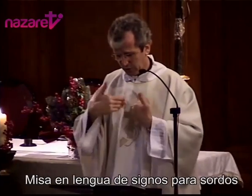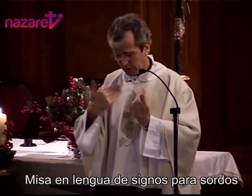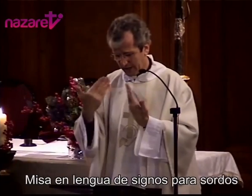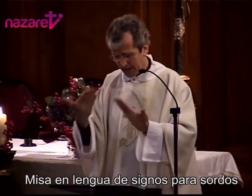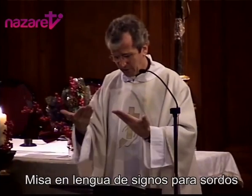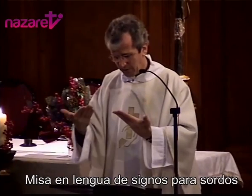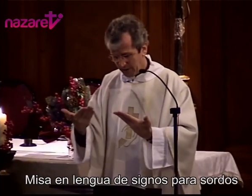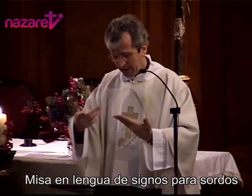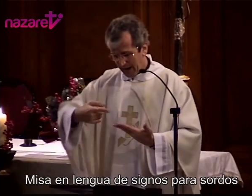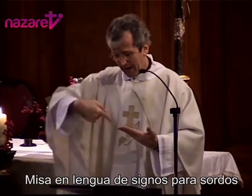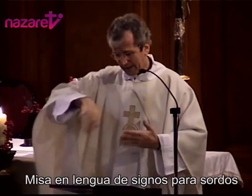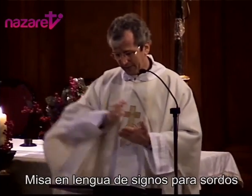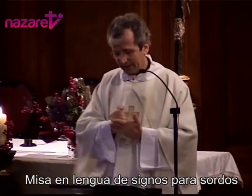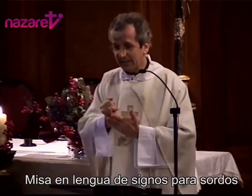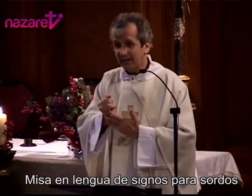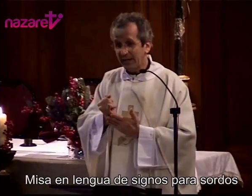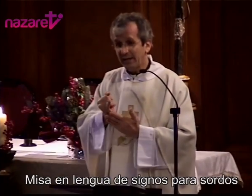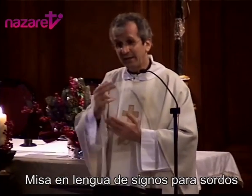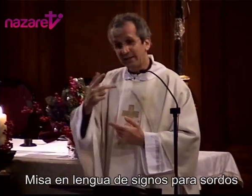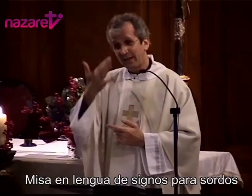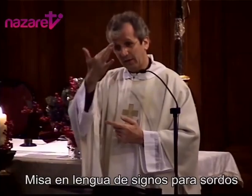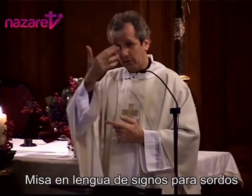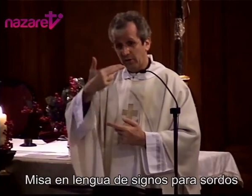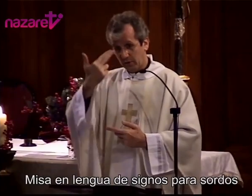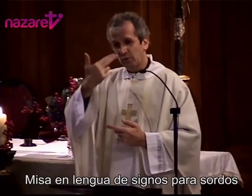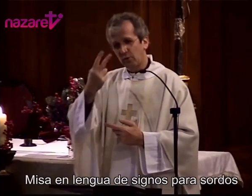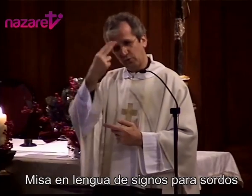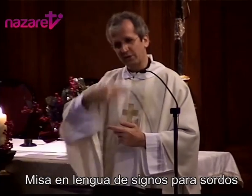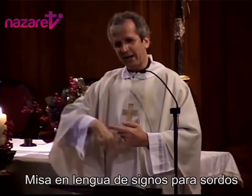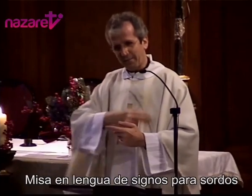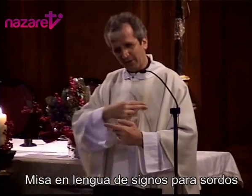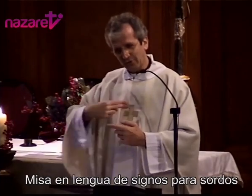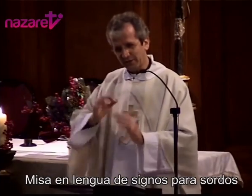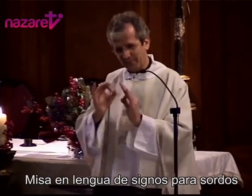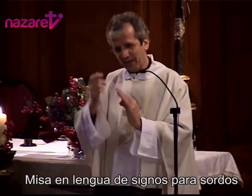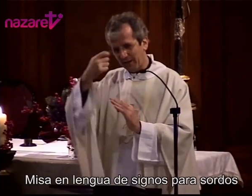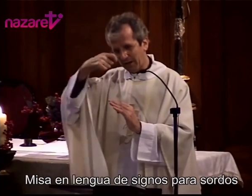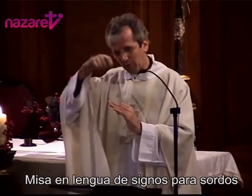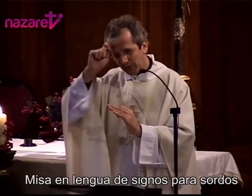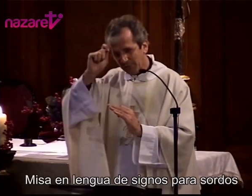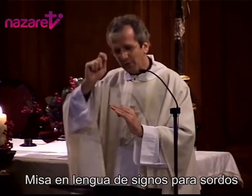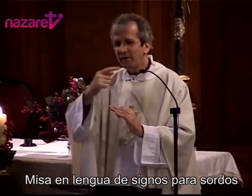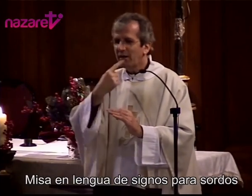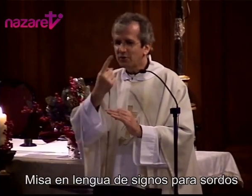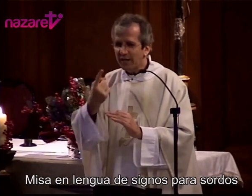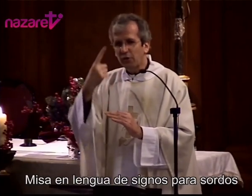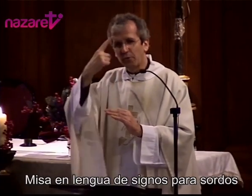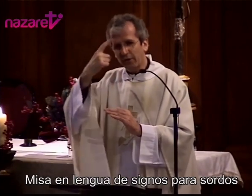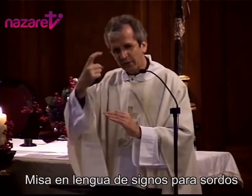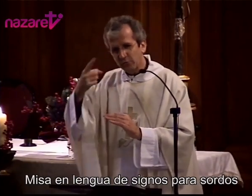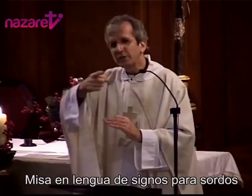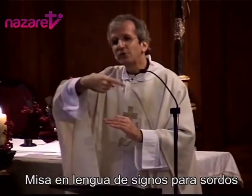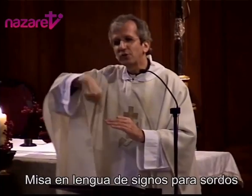Jesús nos ha dado a través de los sacramentos, especialmente el bautismo, y nos dirá